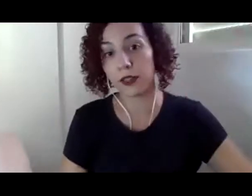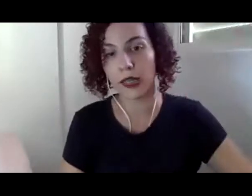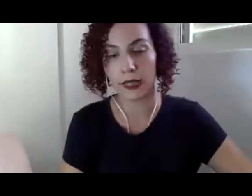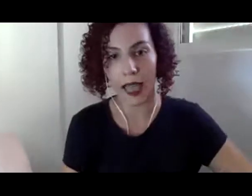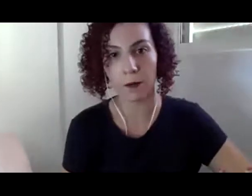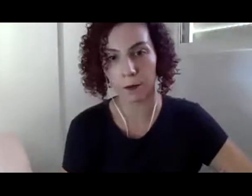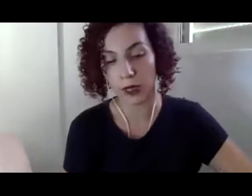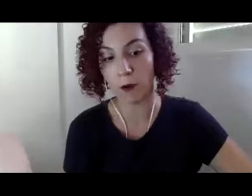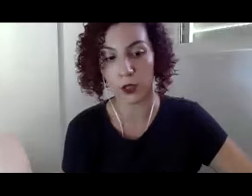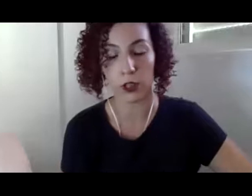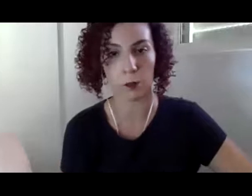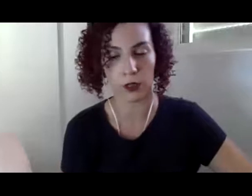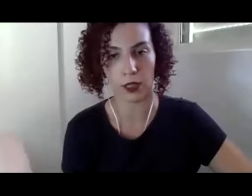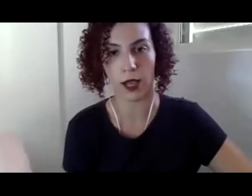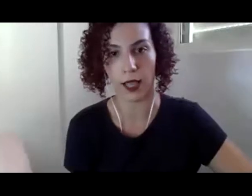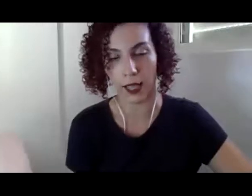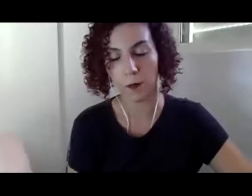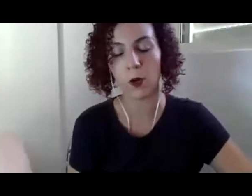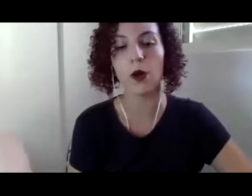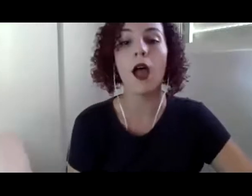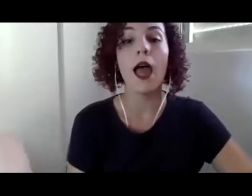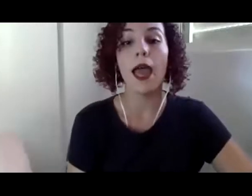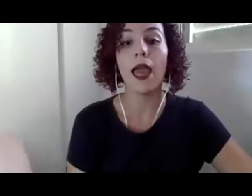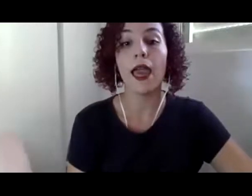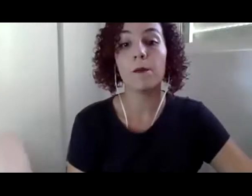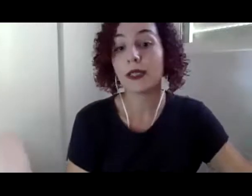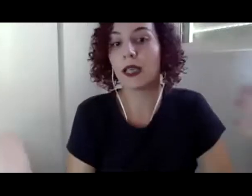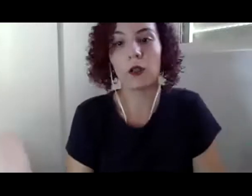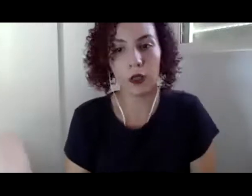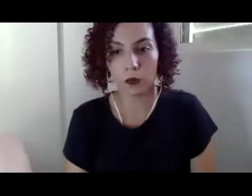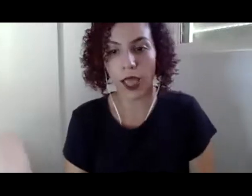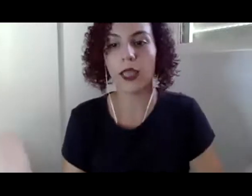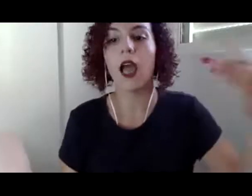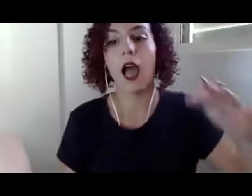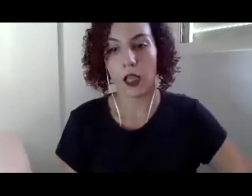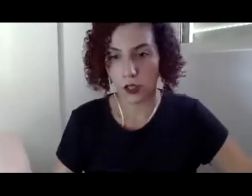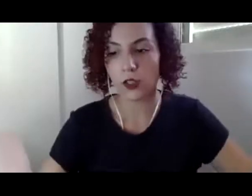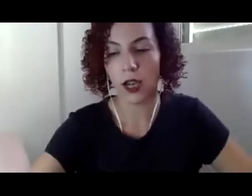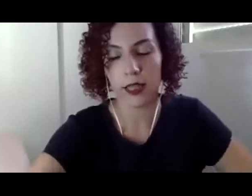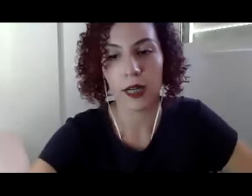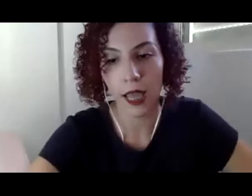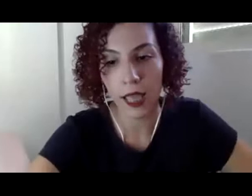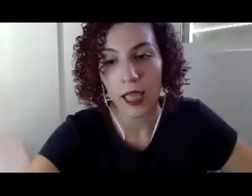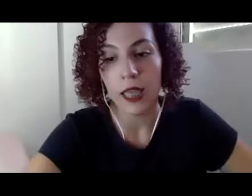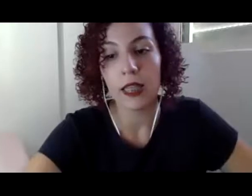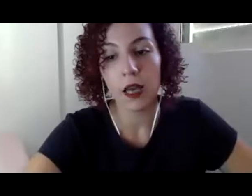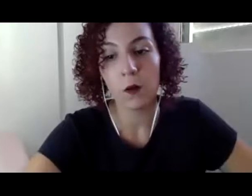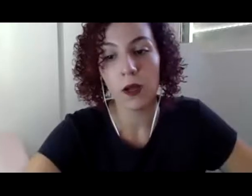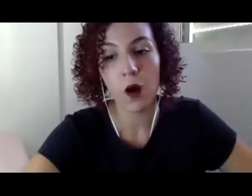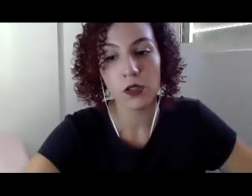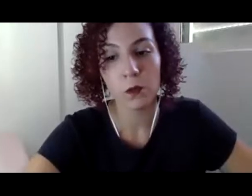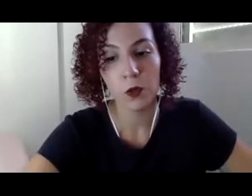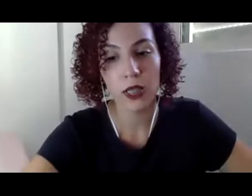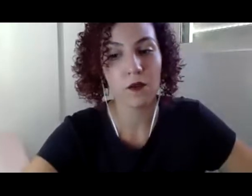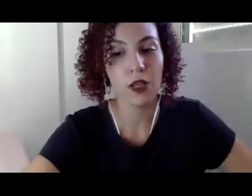para facilitar, principalmente nesse processo acadêmico, mas aquilo que não tem, a gente soletra, né? Então,